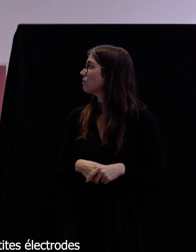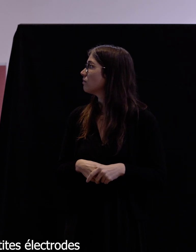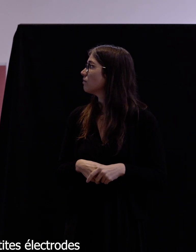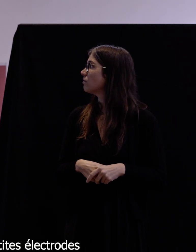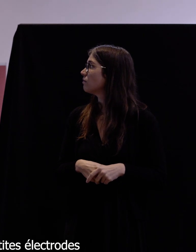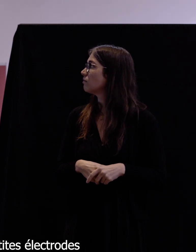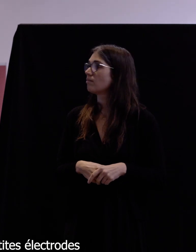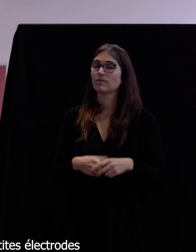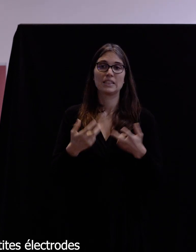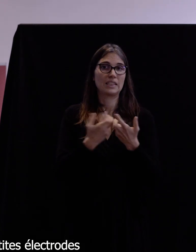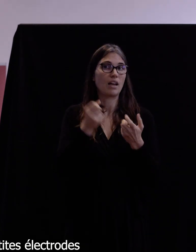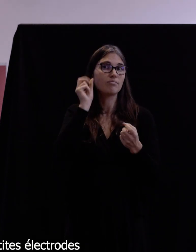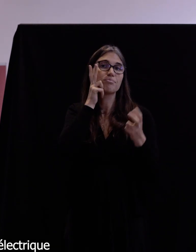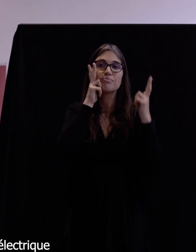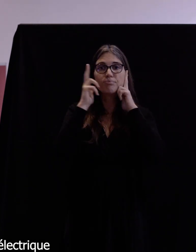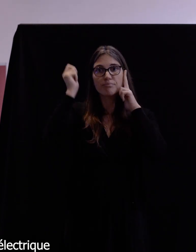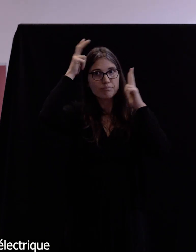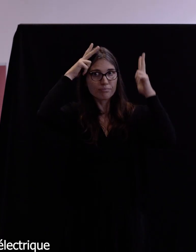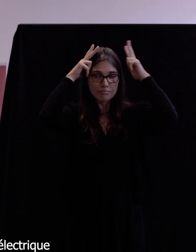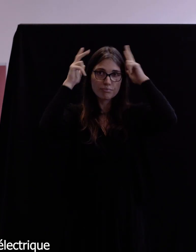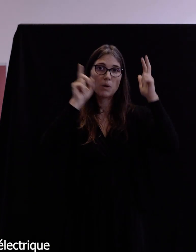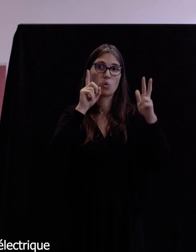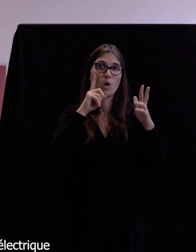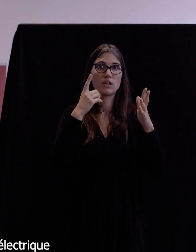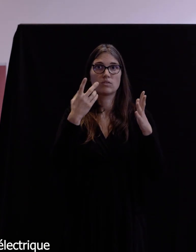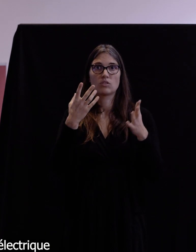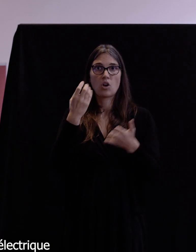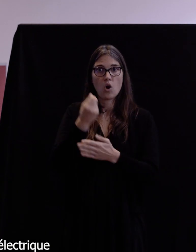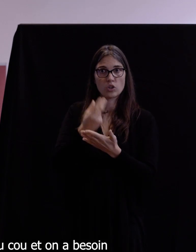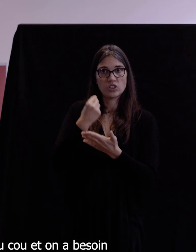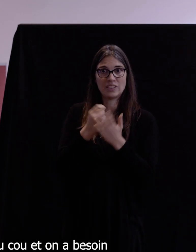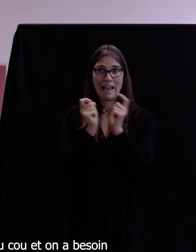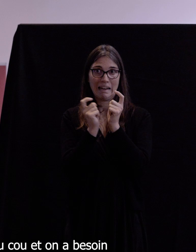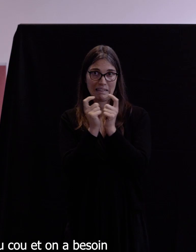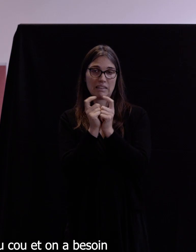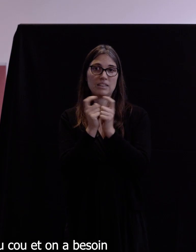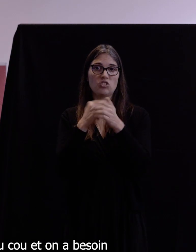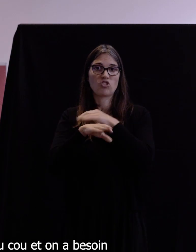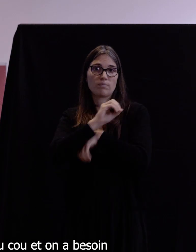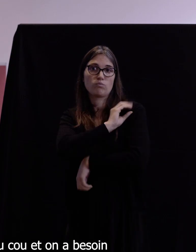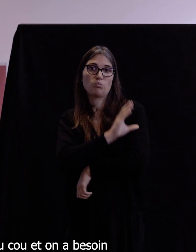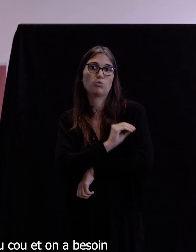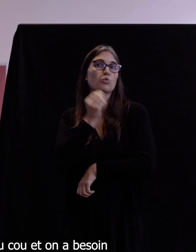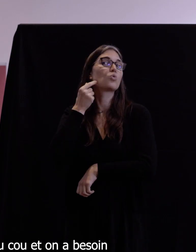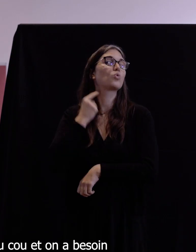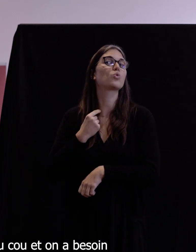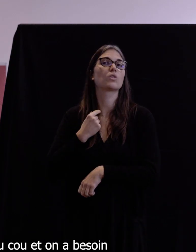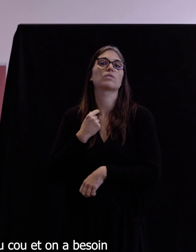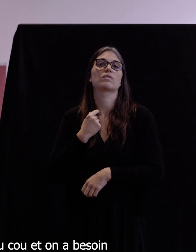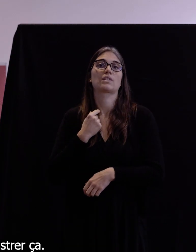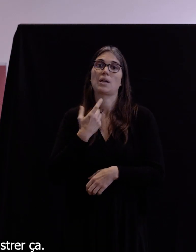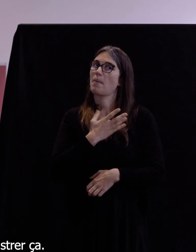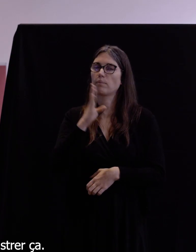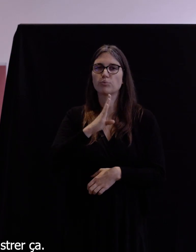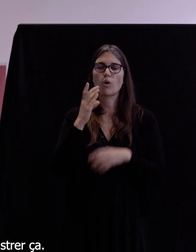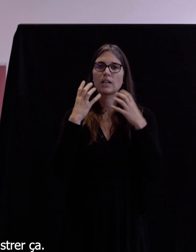Donc on a des petites électrodes parce qu'on va venir enregistrer le potentiel électrique qui a déclenché le vestibule au niveau du muscle du cou, mais on a besoin que les muscles du cou soient